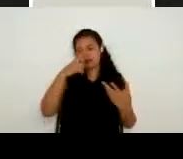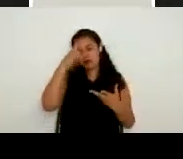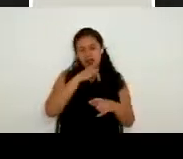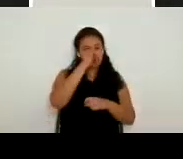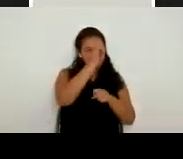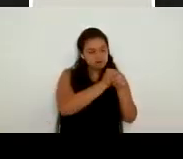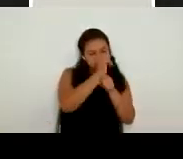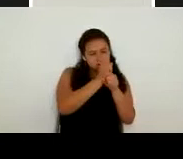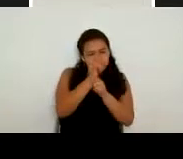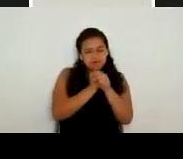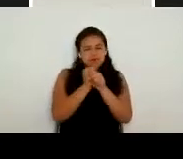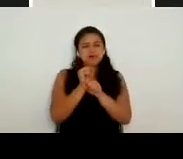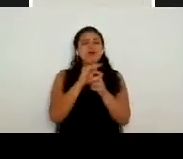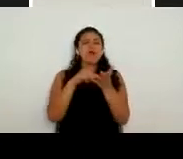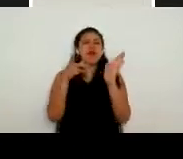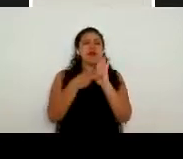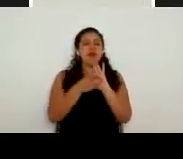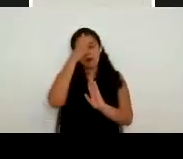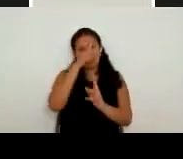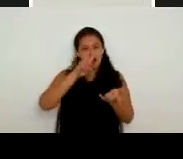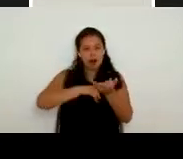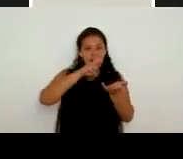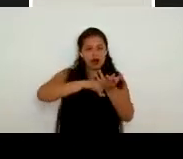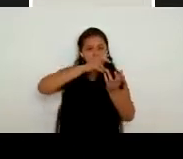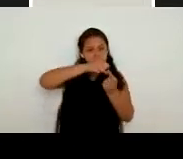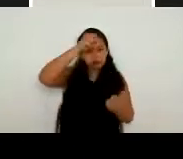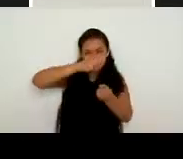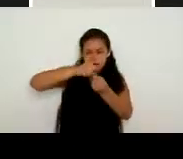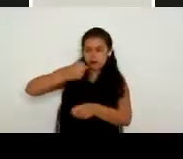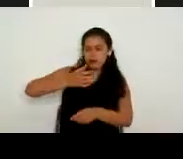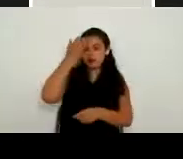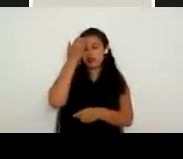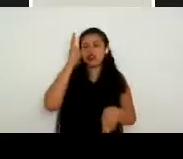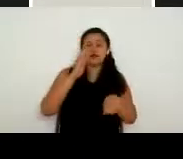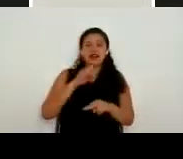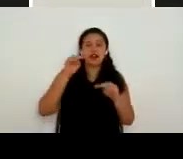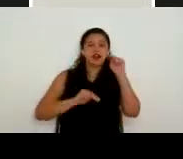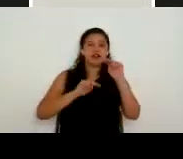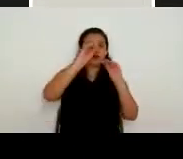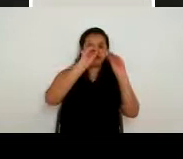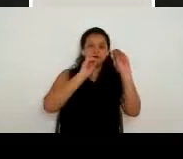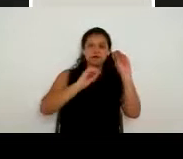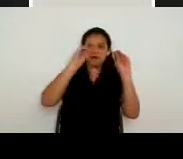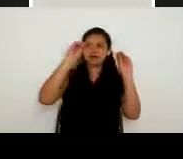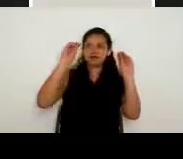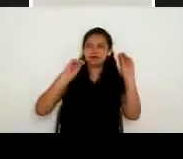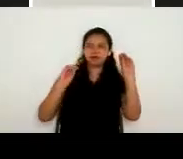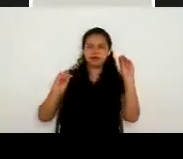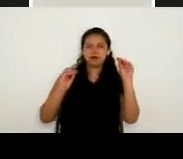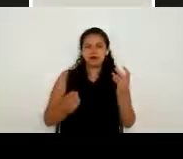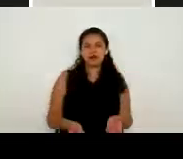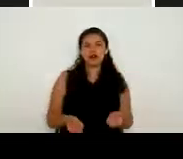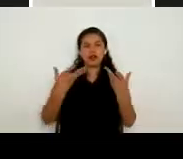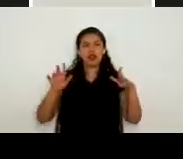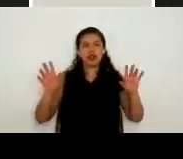un método de investigación valorativa pero también clasificatoria cuanti y cualitativa pero mayormente